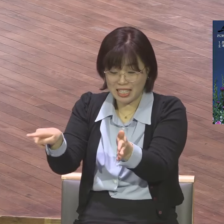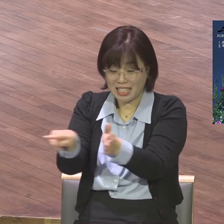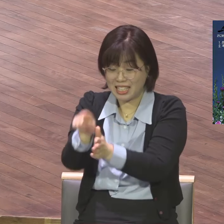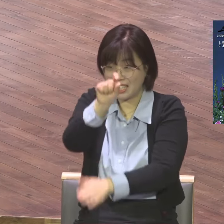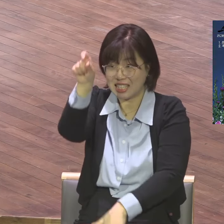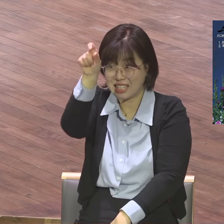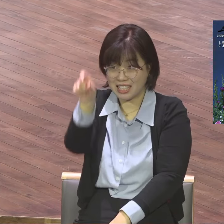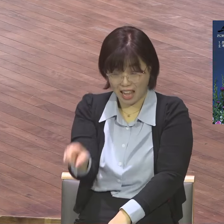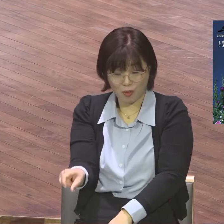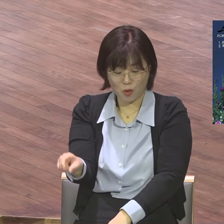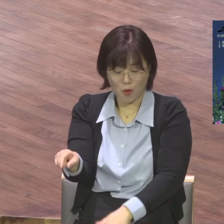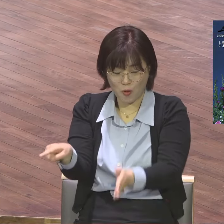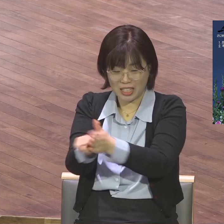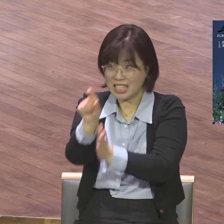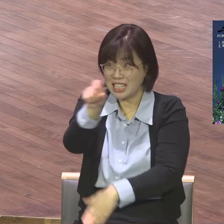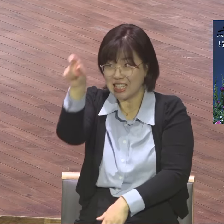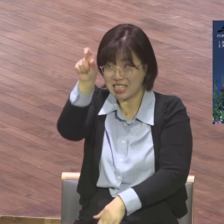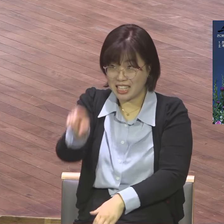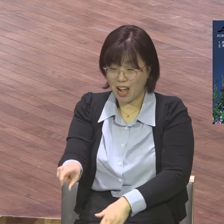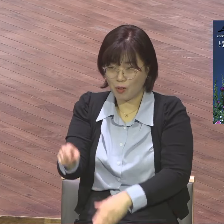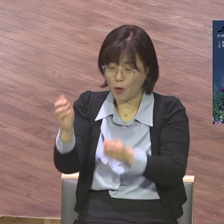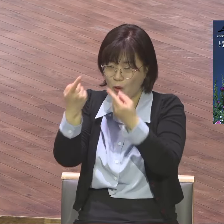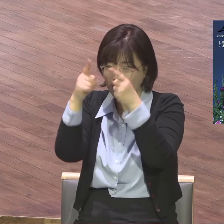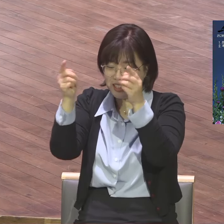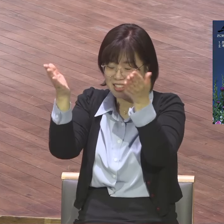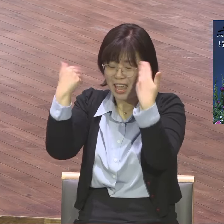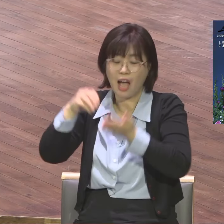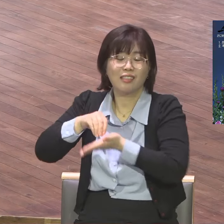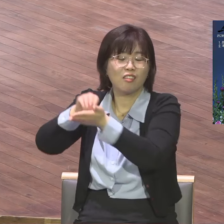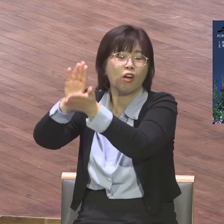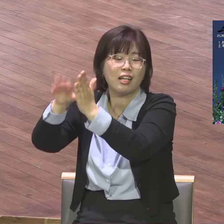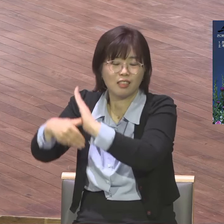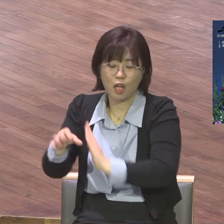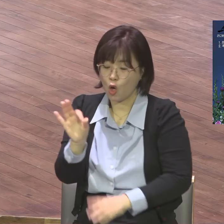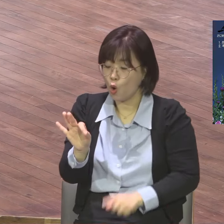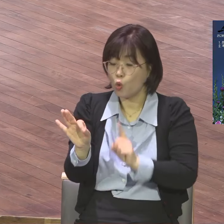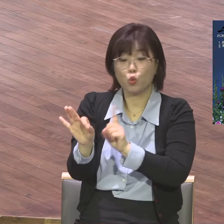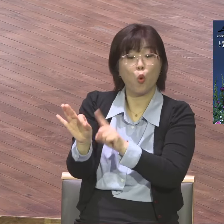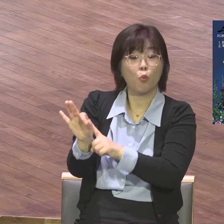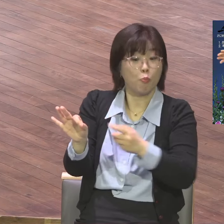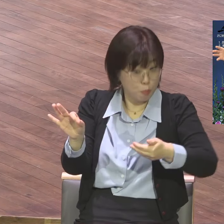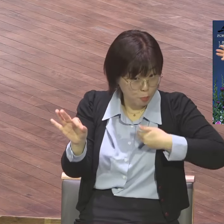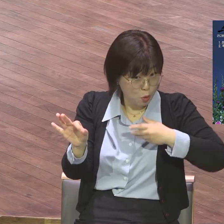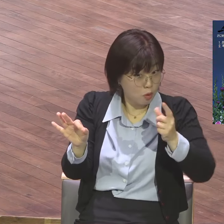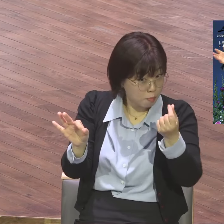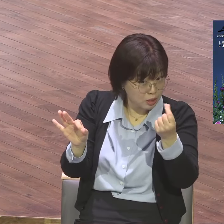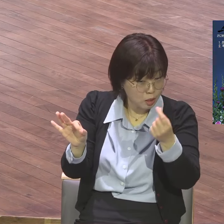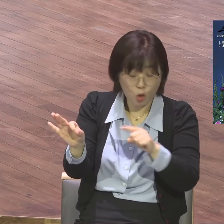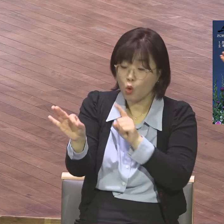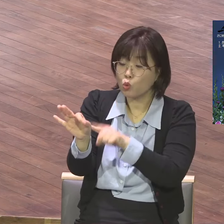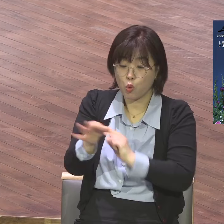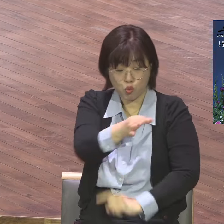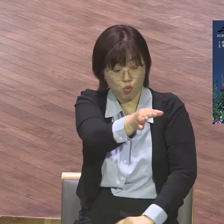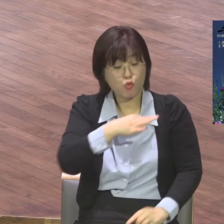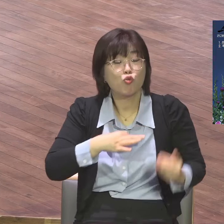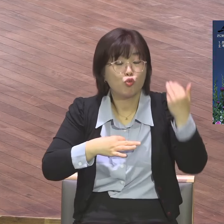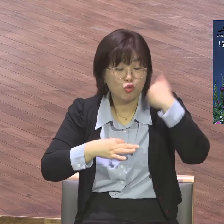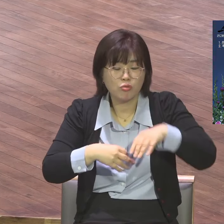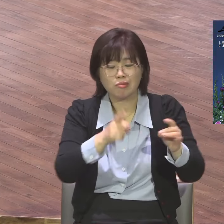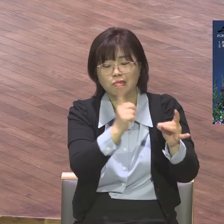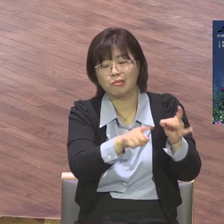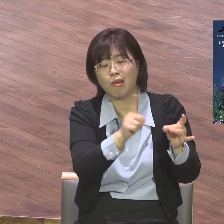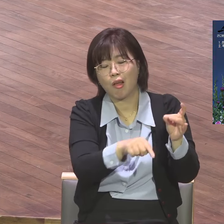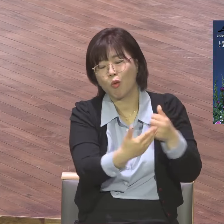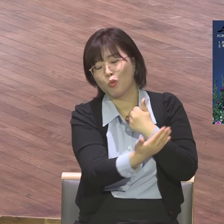가고 스님은 덕통으로 절에 가고 그런 목사인데 막 절에 스님들 얼마나 전도되고 그